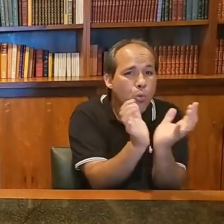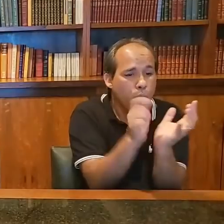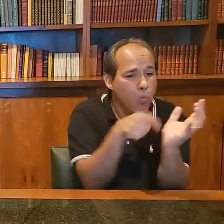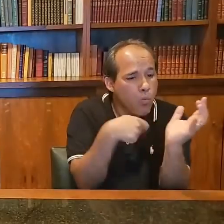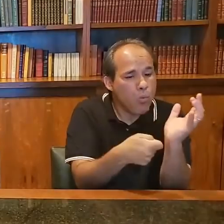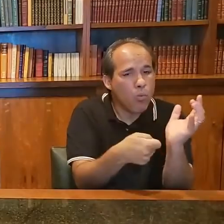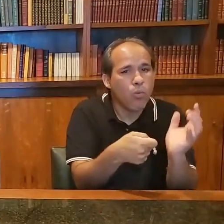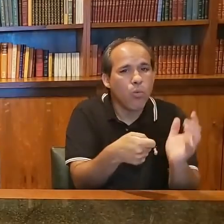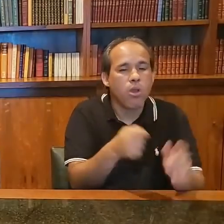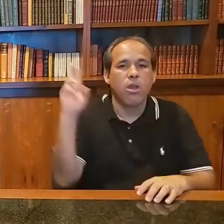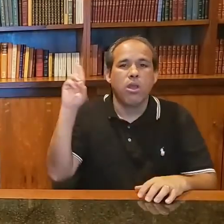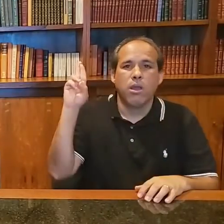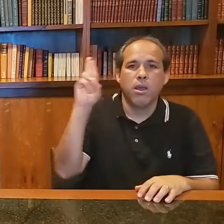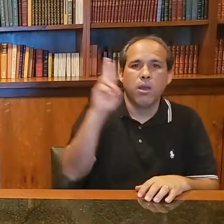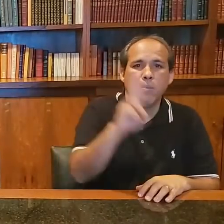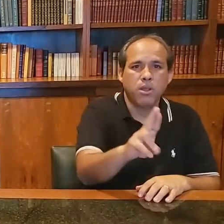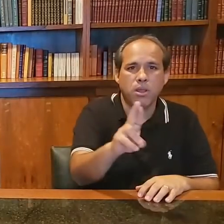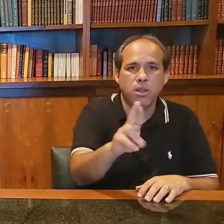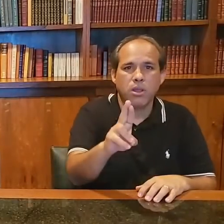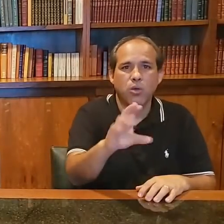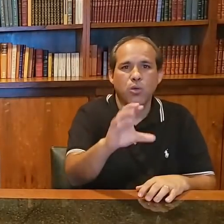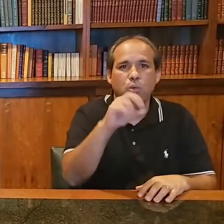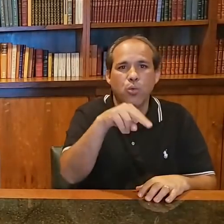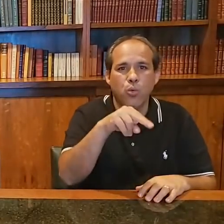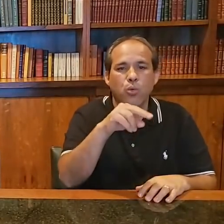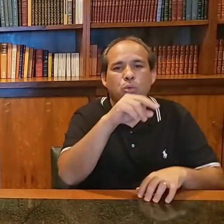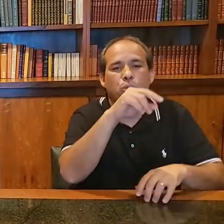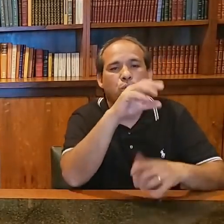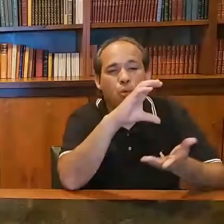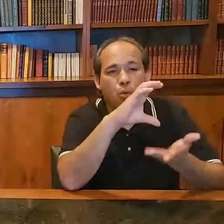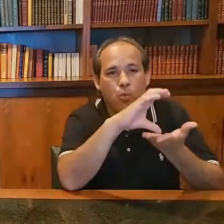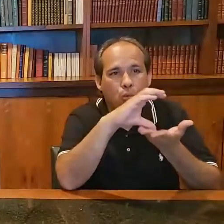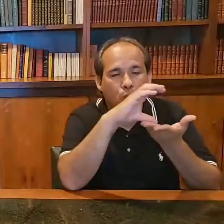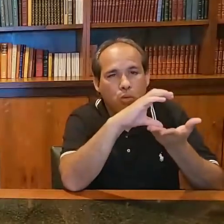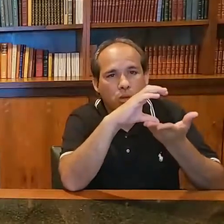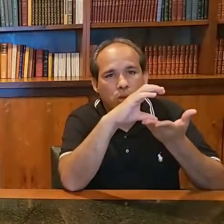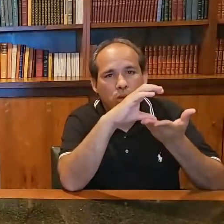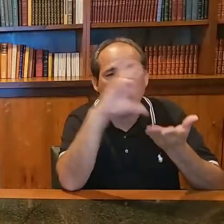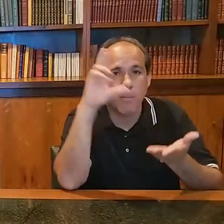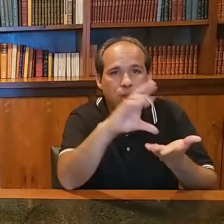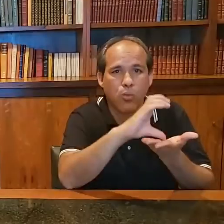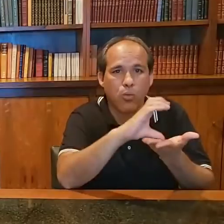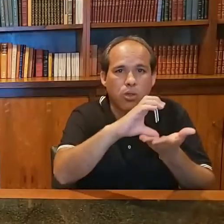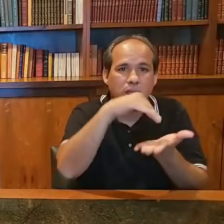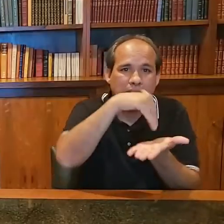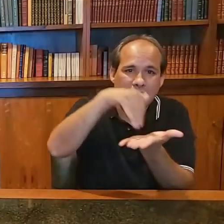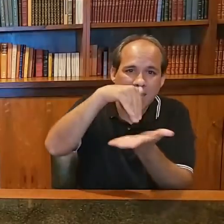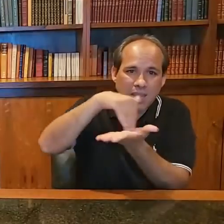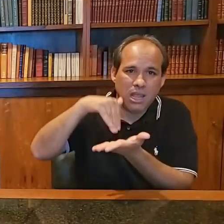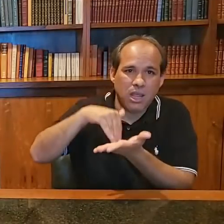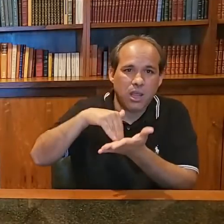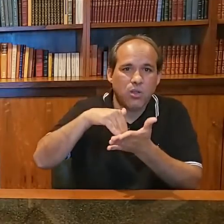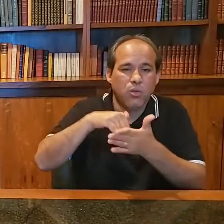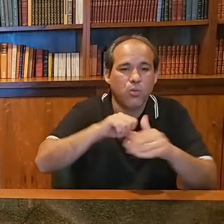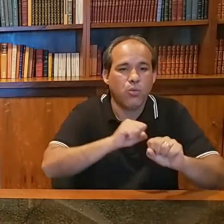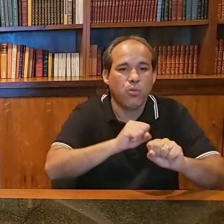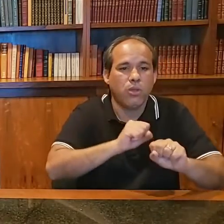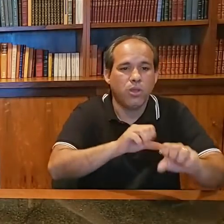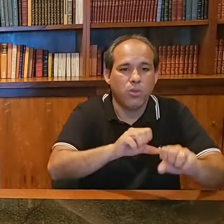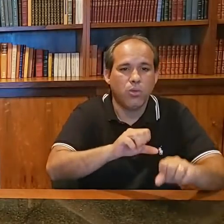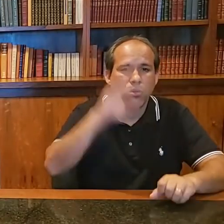chamamos os representantes do CONSED. O que é o CONSED? É o Conselho de Secretários de Educação de todo o